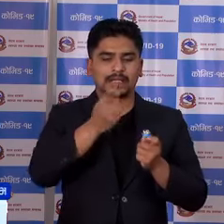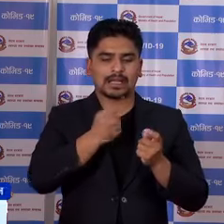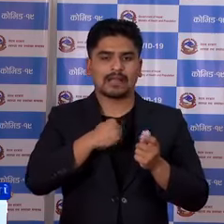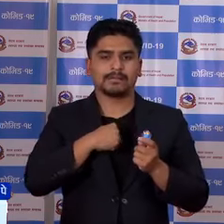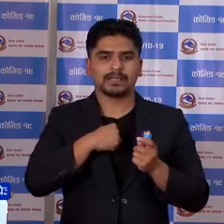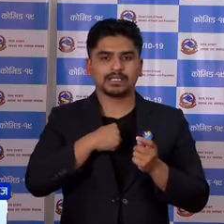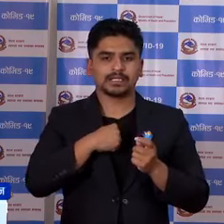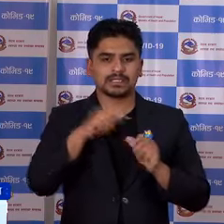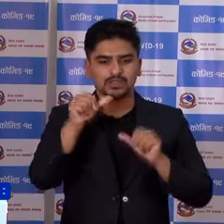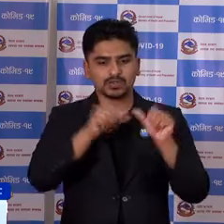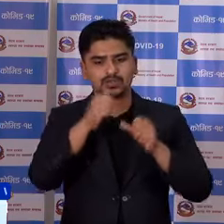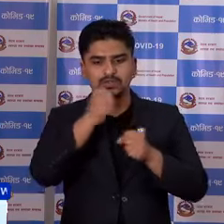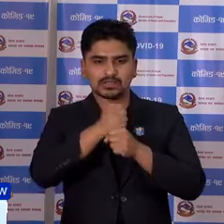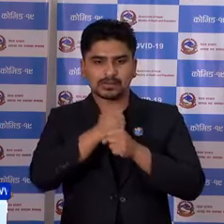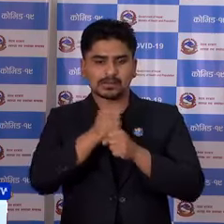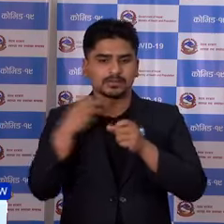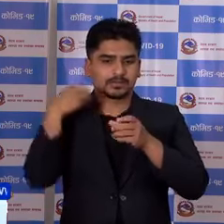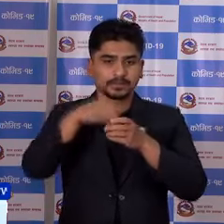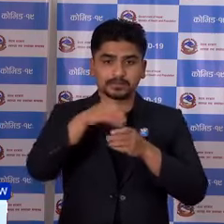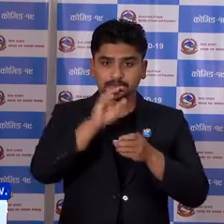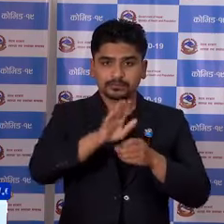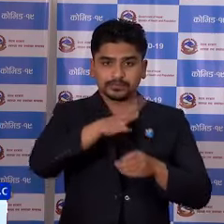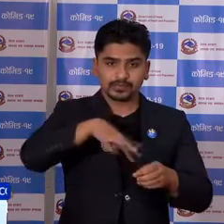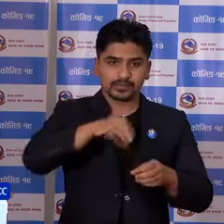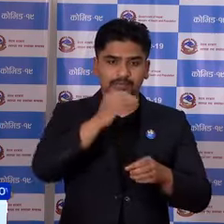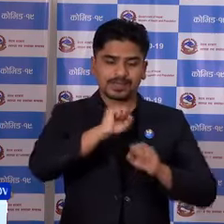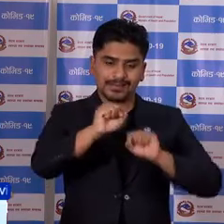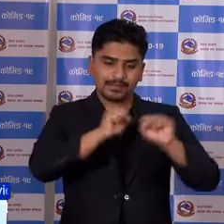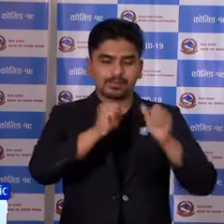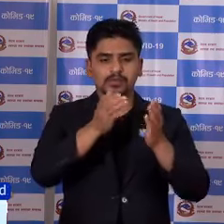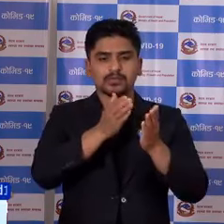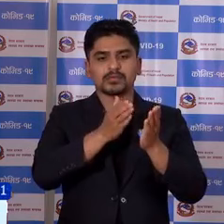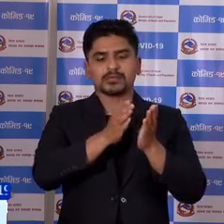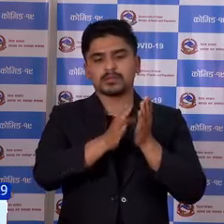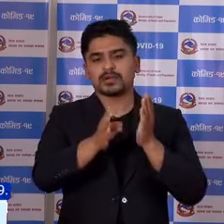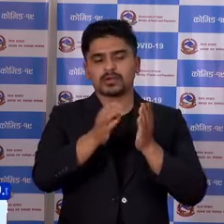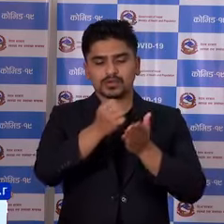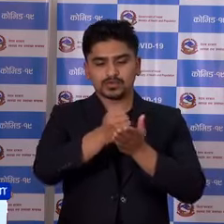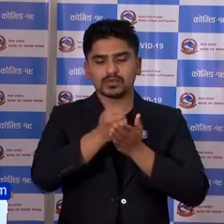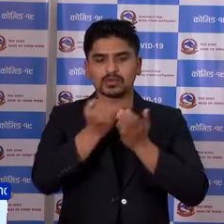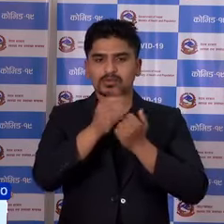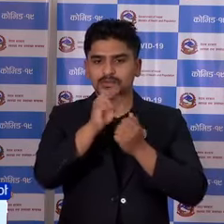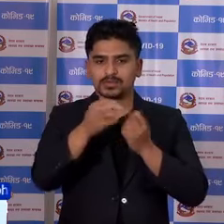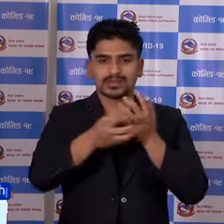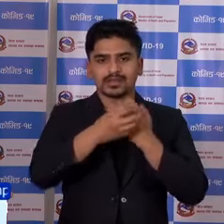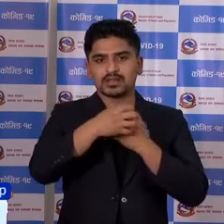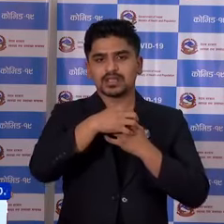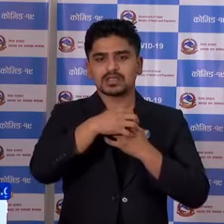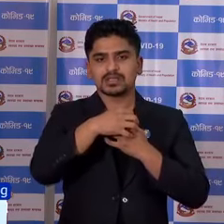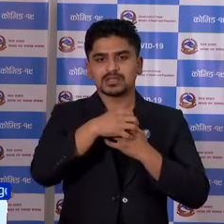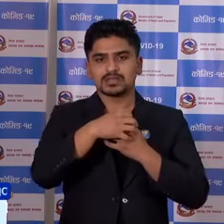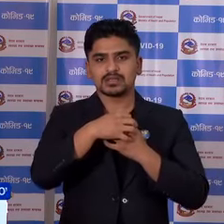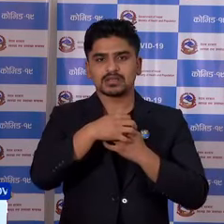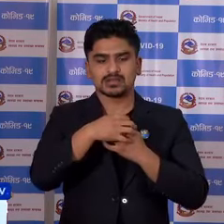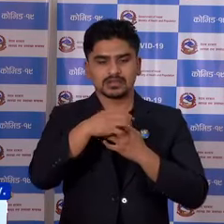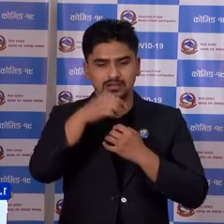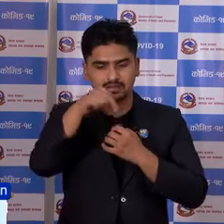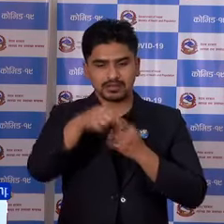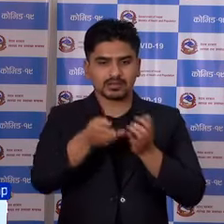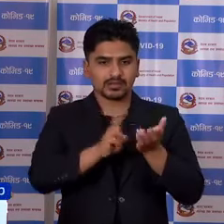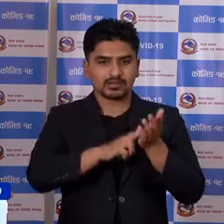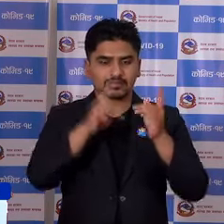हामी जुन जुन कार्यमा संलग्न छौँ, सबैले आआफ्नो तर्फबाट सहयोग गर्नुपर्छ। देश अझ